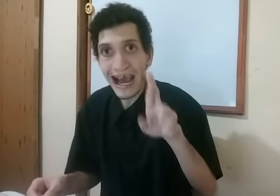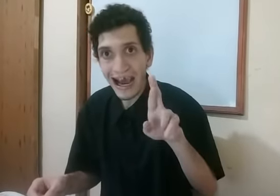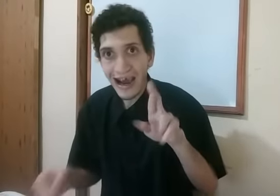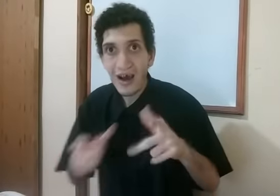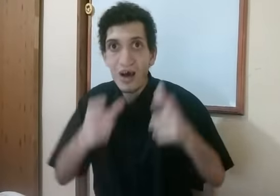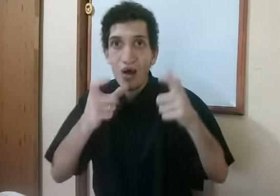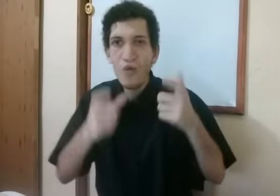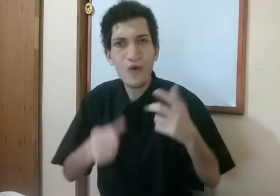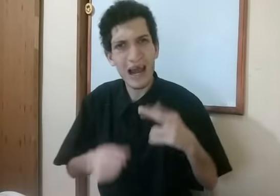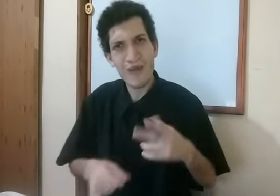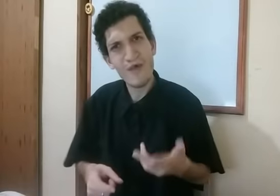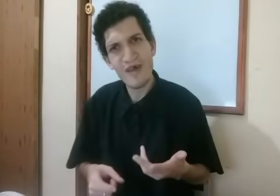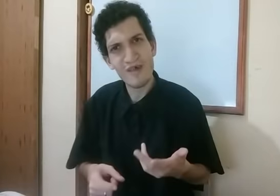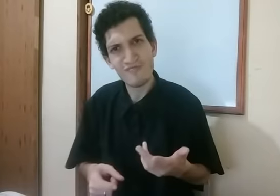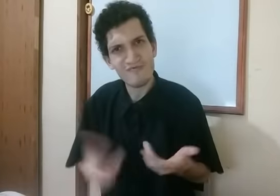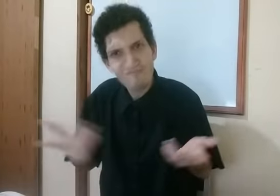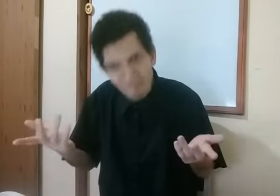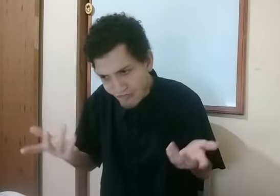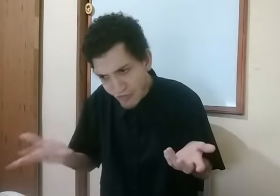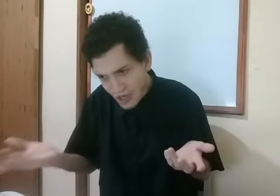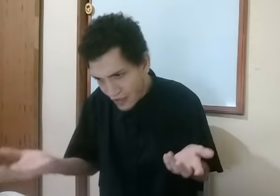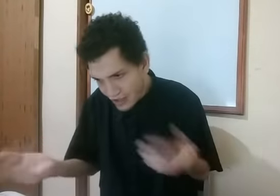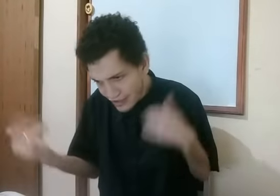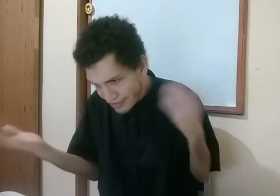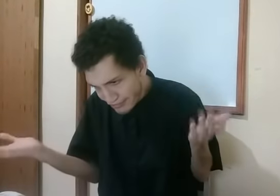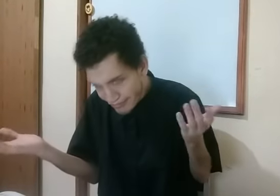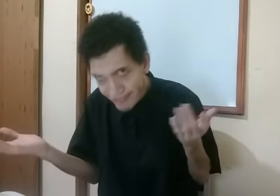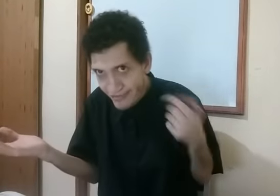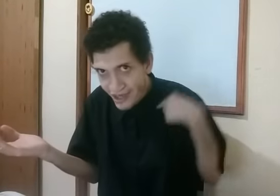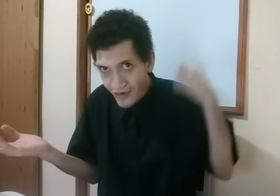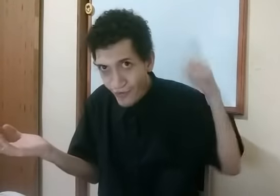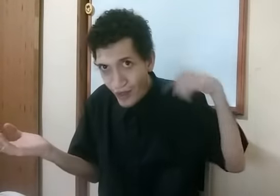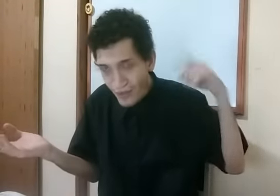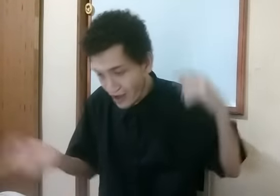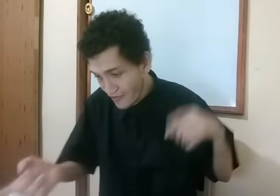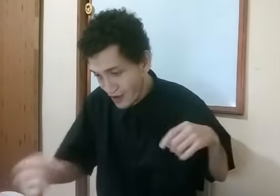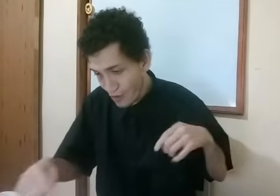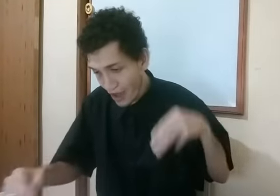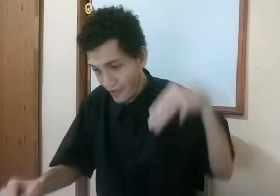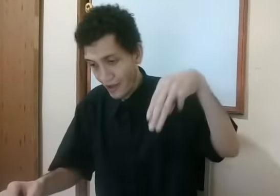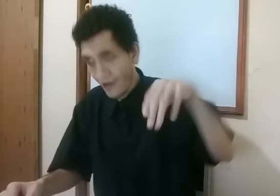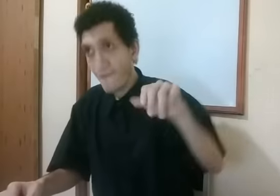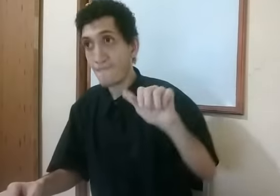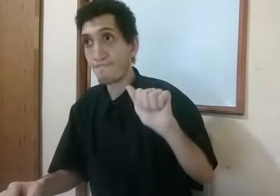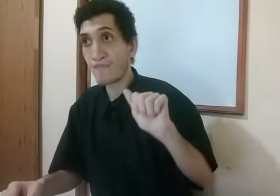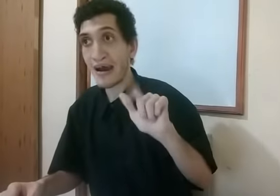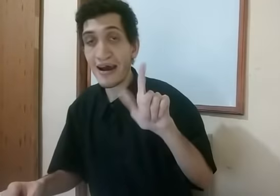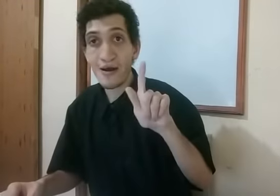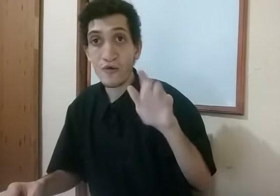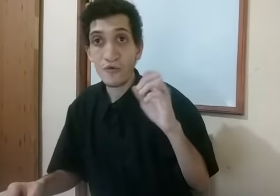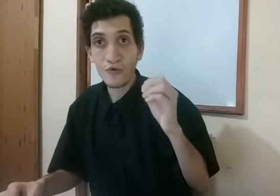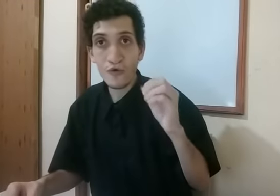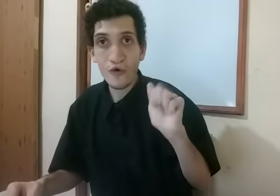Lugar. Lugar não é verbo. Eita aqui. Eu, tantã. Vamos lá. Lá, o